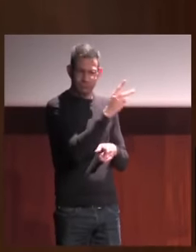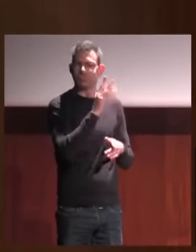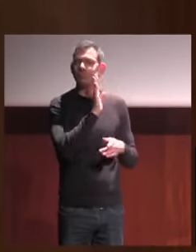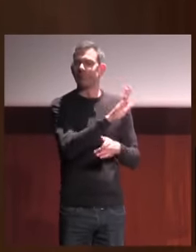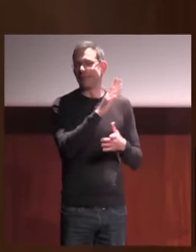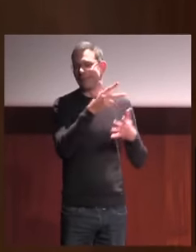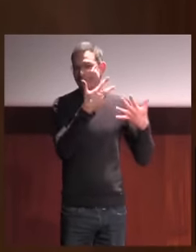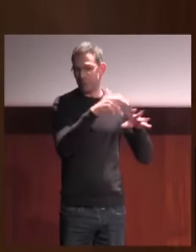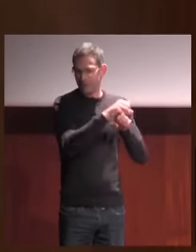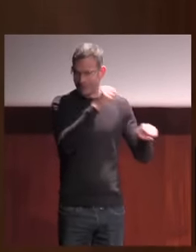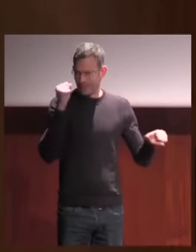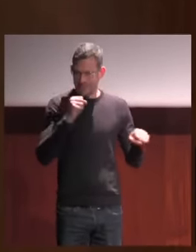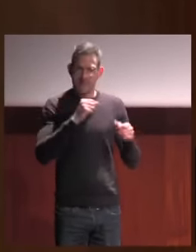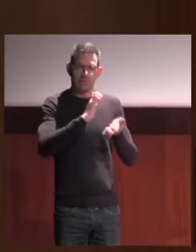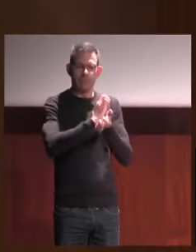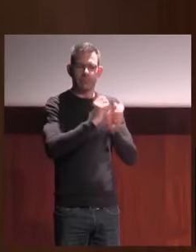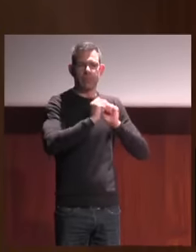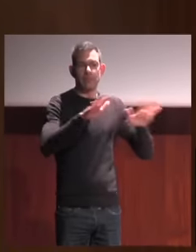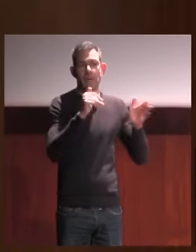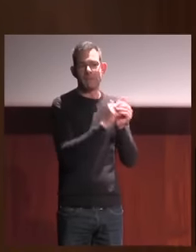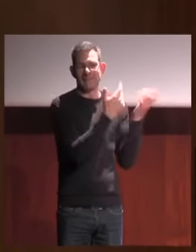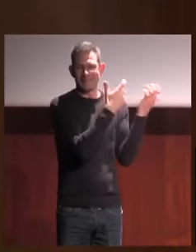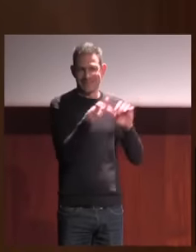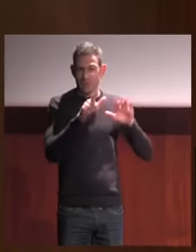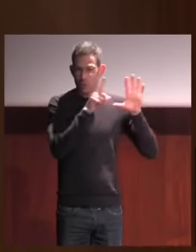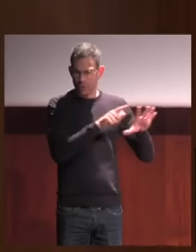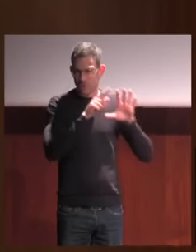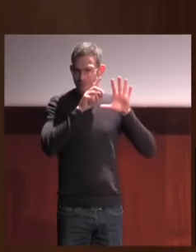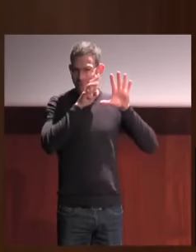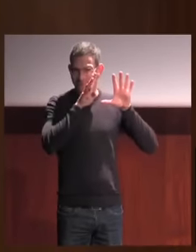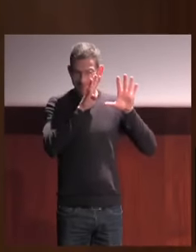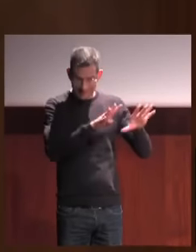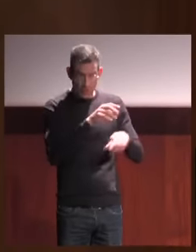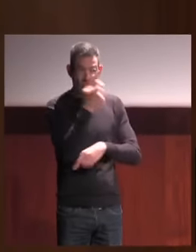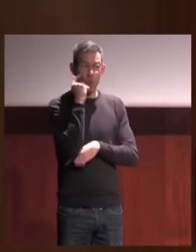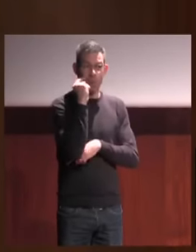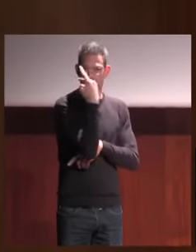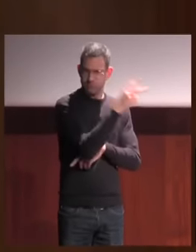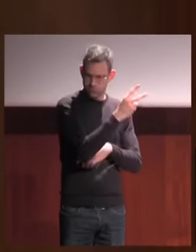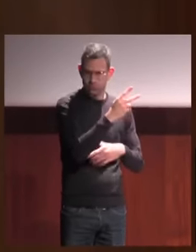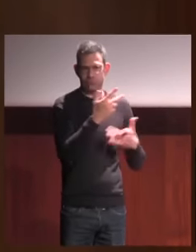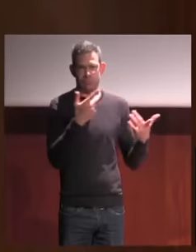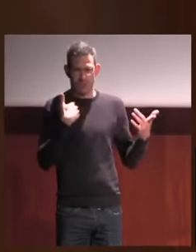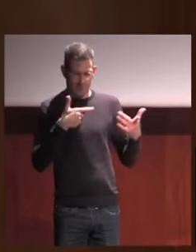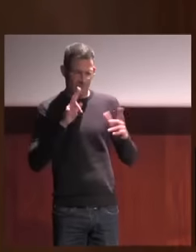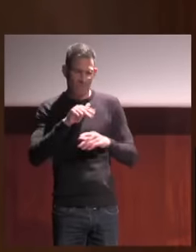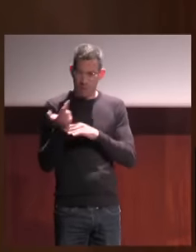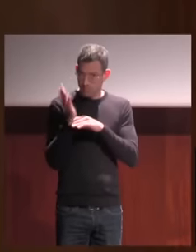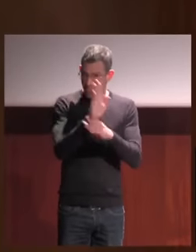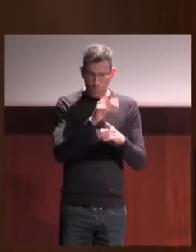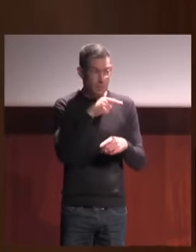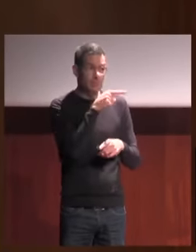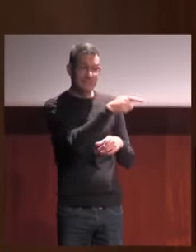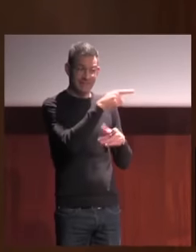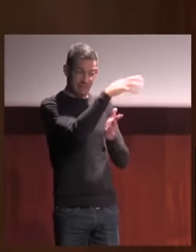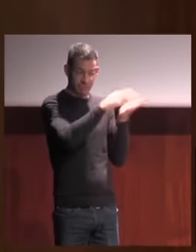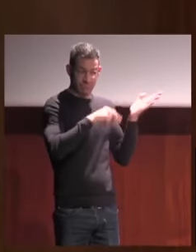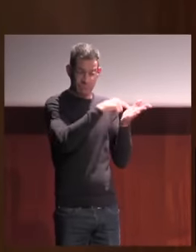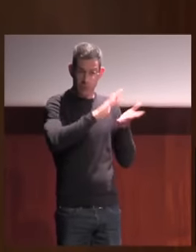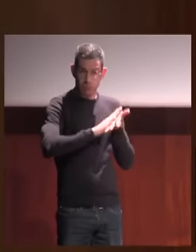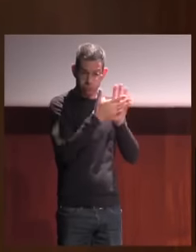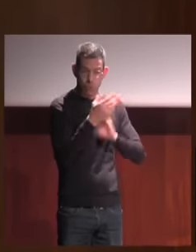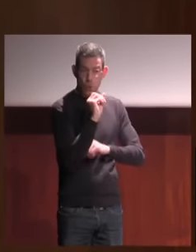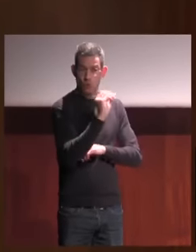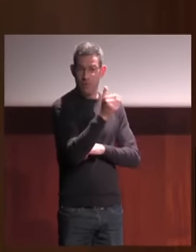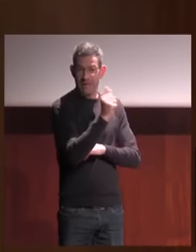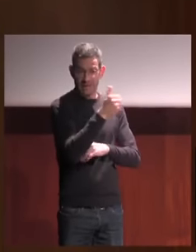a publié en 1779 ses observations, qui ont été numérisées et que vous pouvez lire sur Gallica, qui laisse un